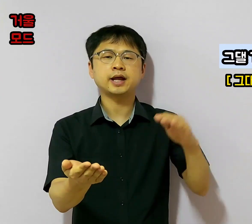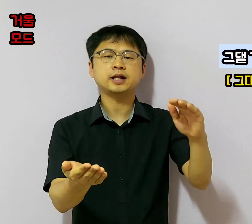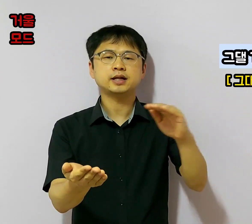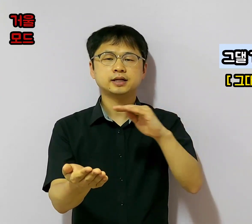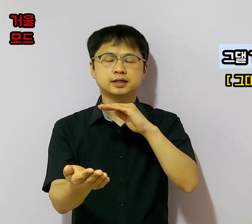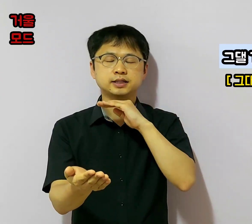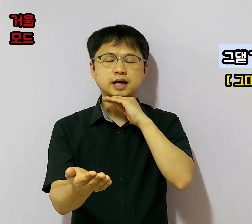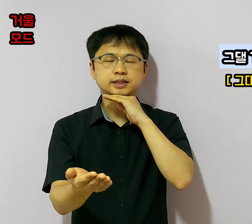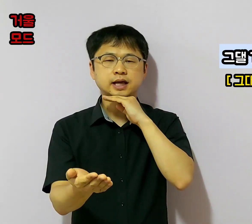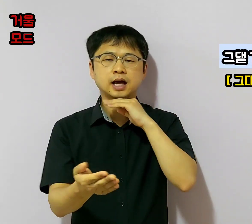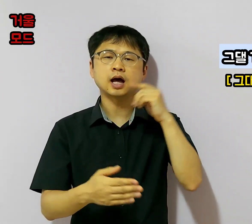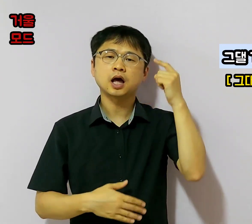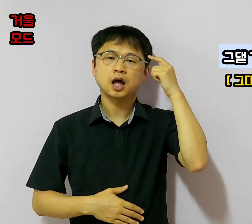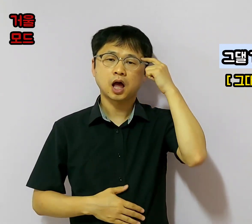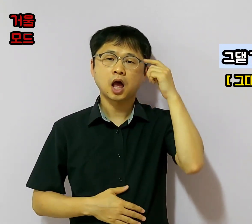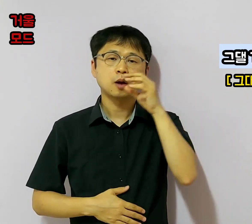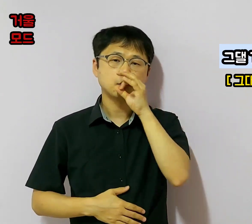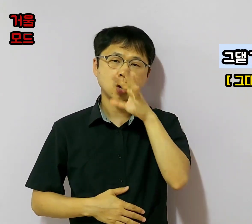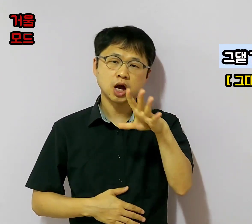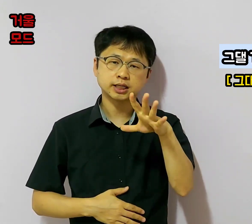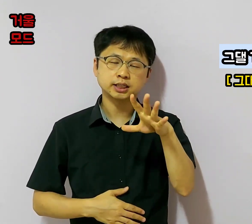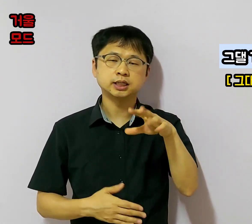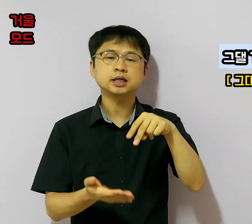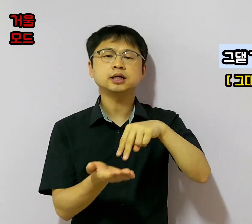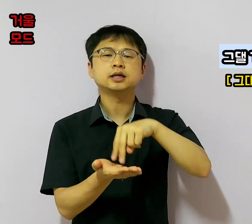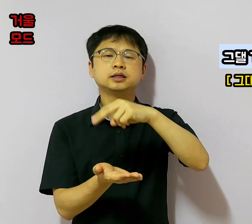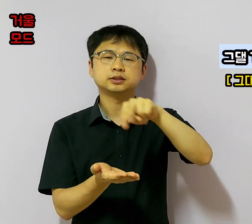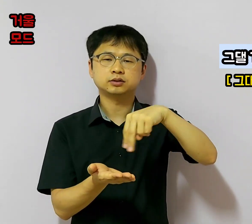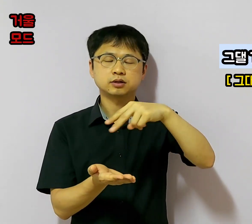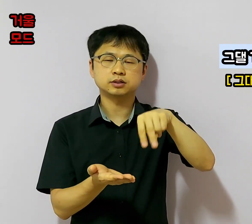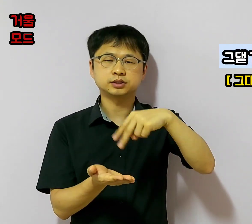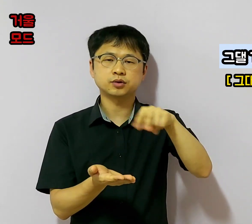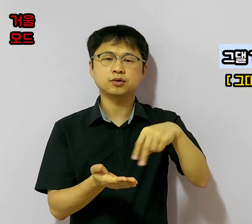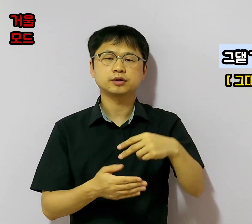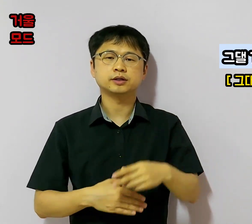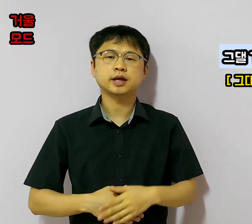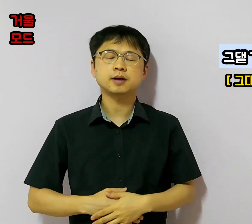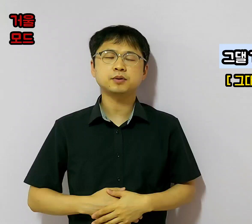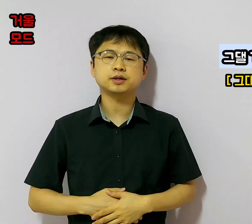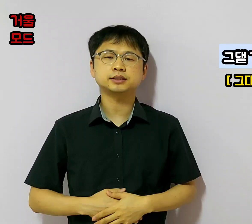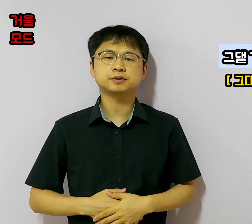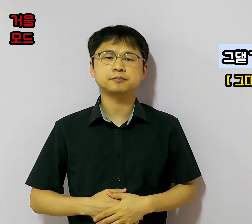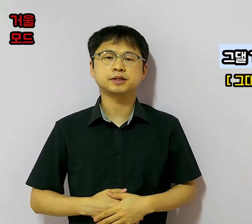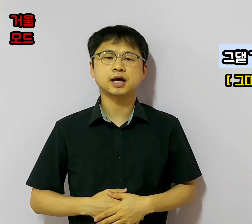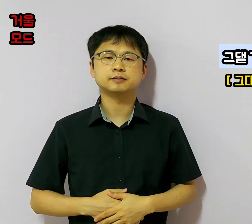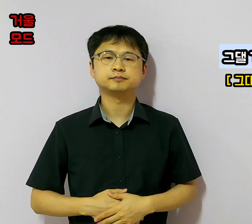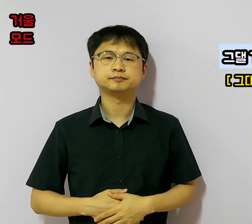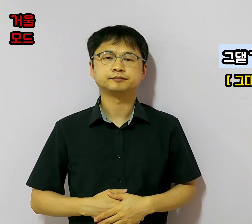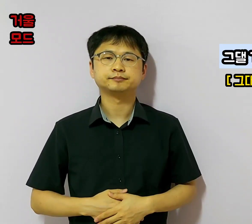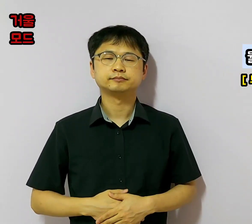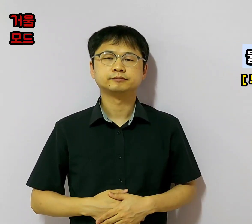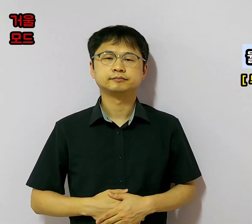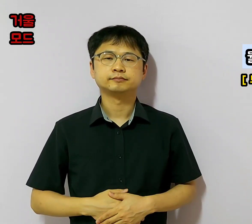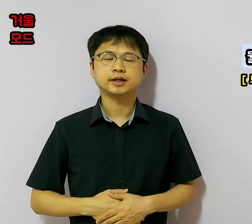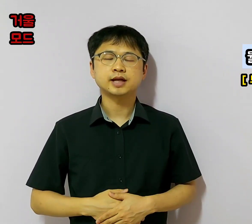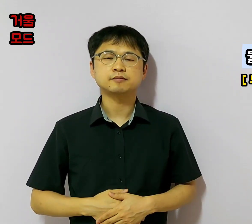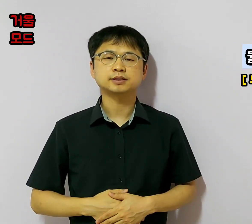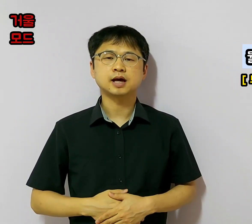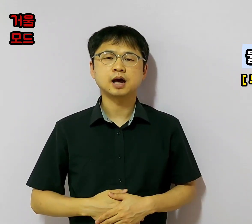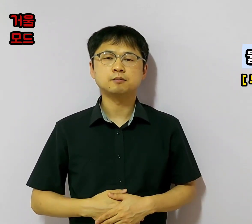그대 기다리다 멍하니 서성이죠. 이렇게 표현하시면 됩니다. 네, 다음 가사.